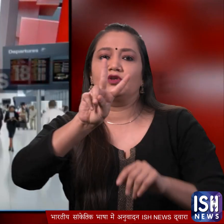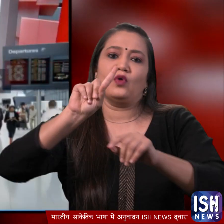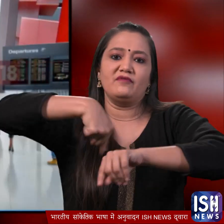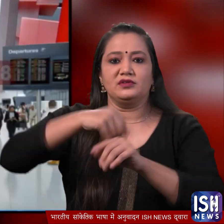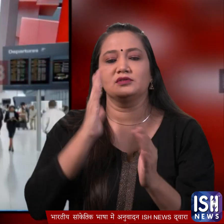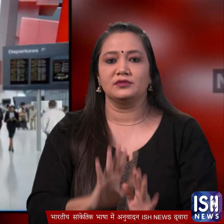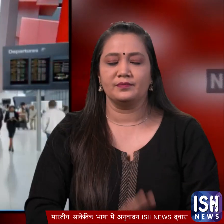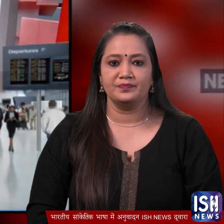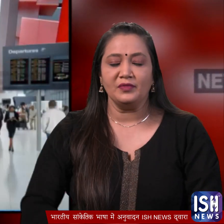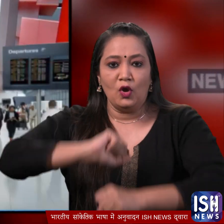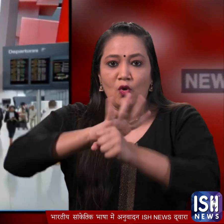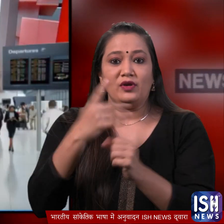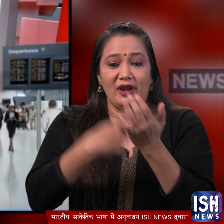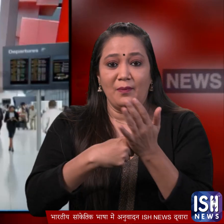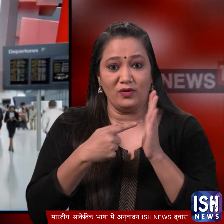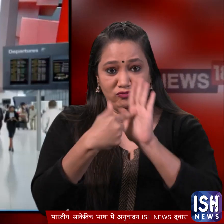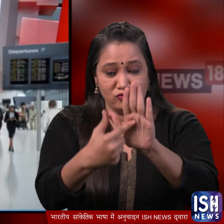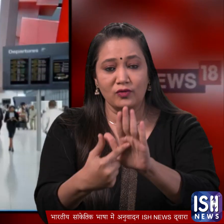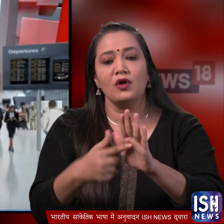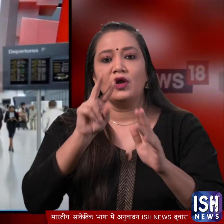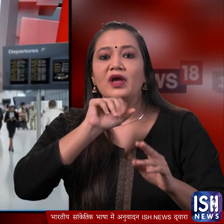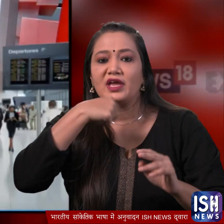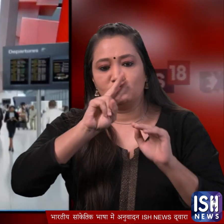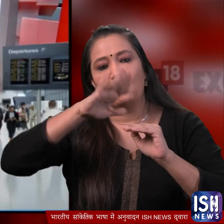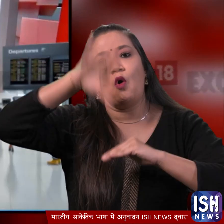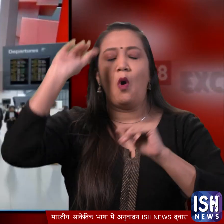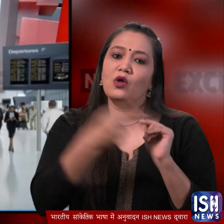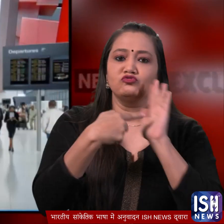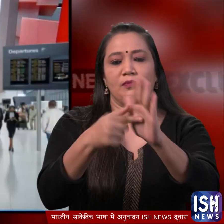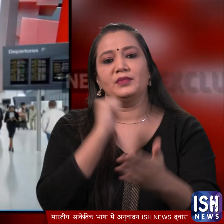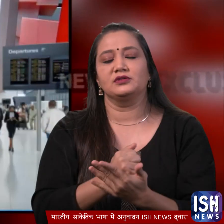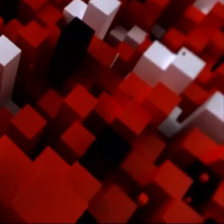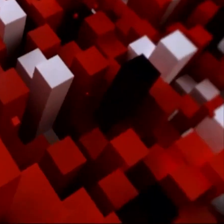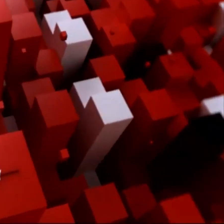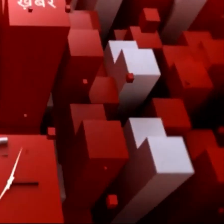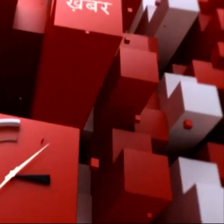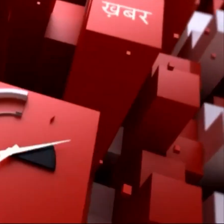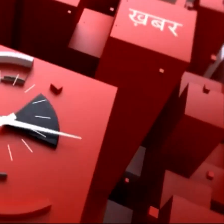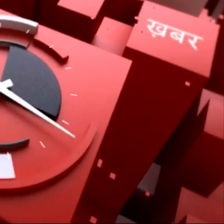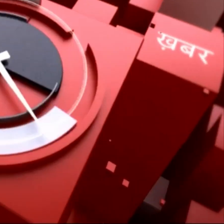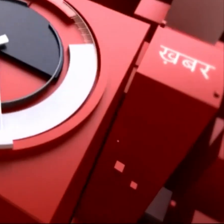72 घंटे के अंदर की। कोरोना की ये नेगेटिव रिपोर्ट 2 साल और उससे ऊपर के सभी लोगों को दिखानी होगी।